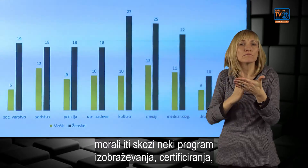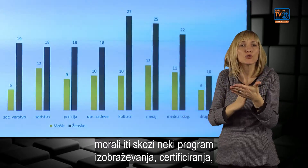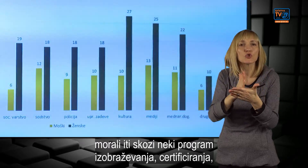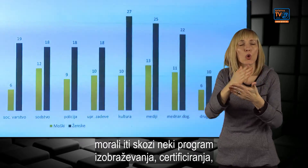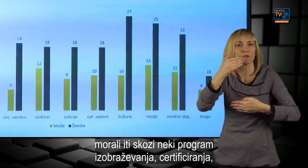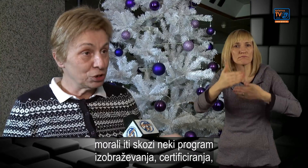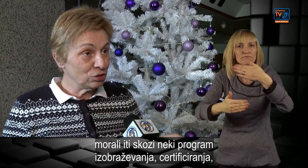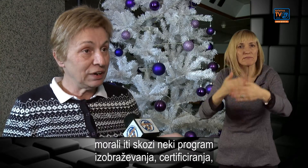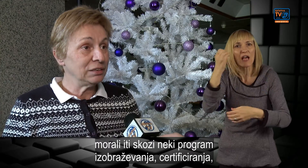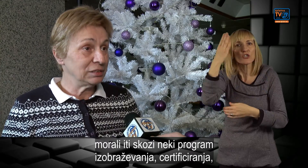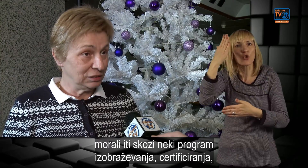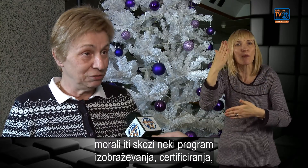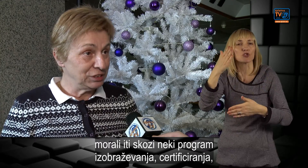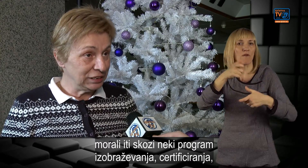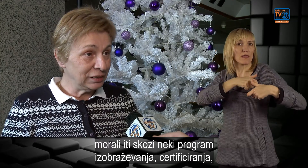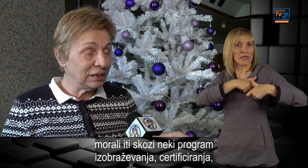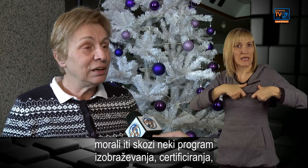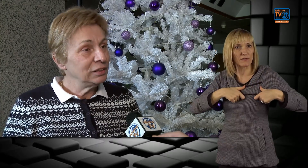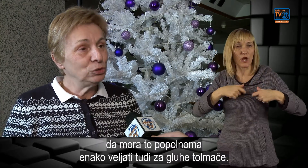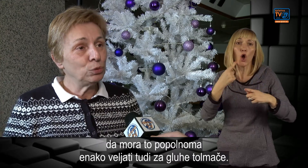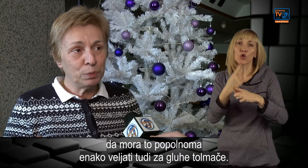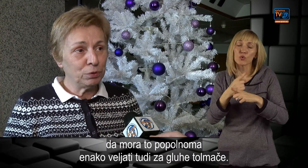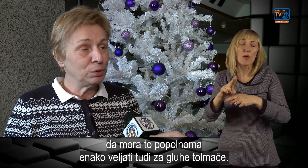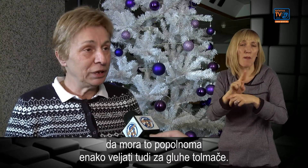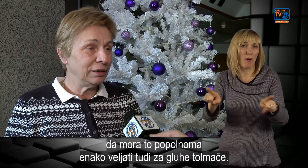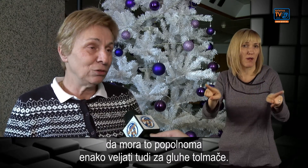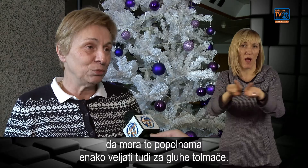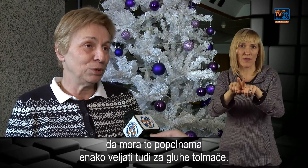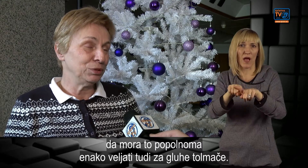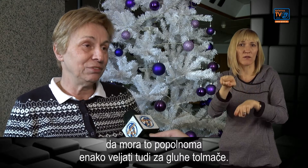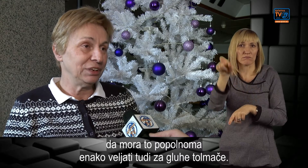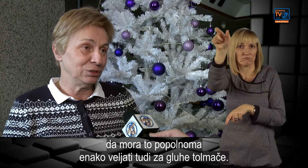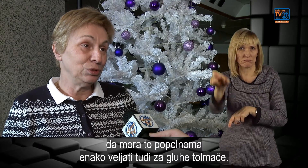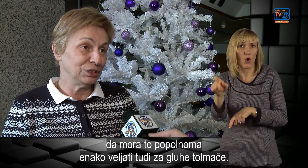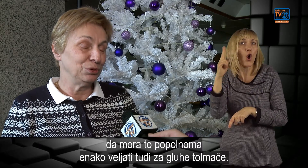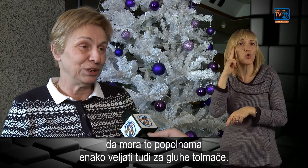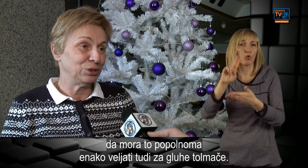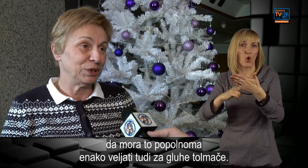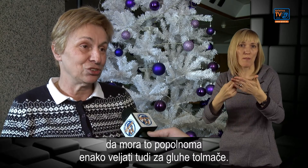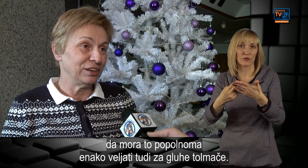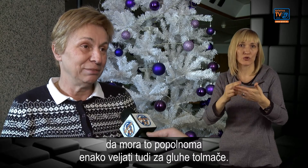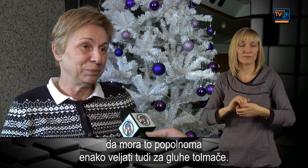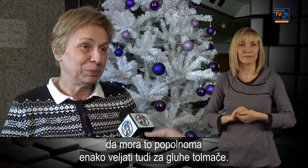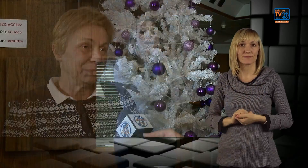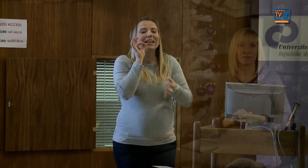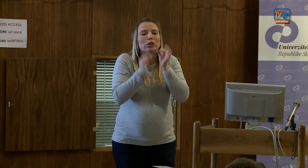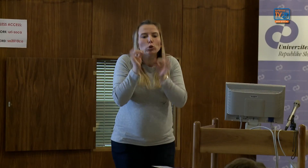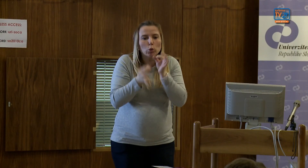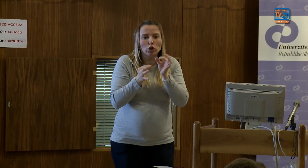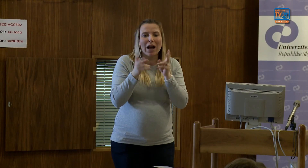proces izobraževanja, certificiranja, da to popolnoma enako mora potem veljati tudi za gluhe tolmače.